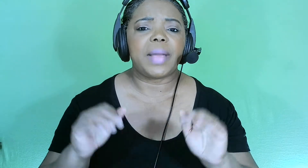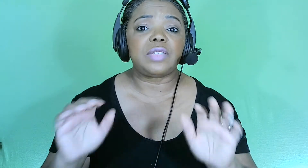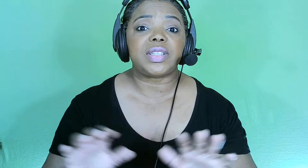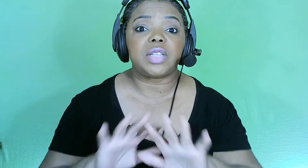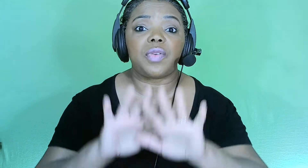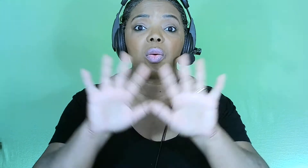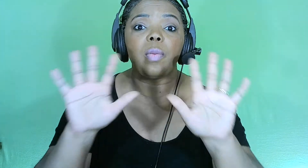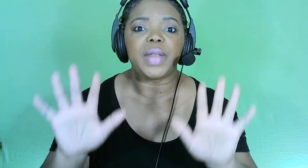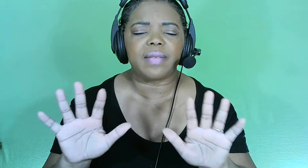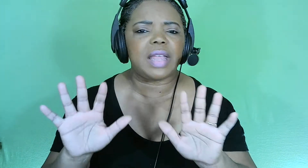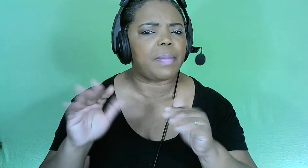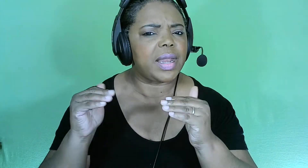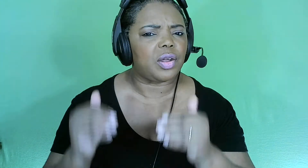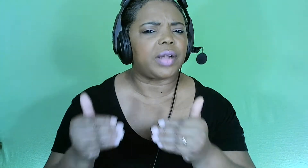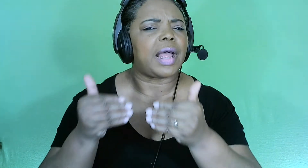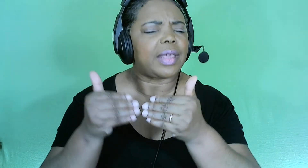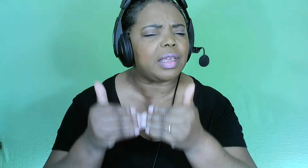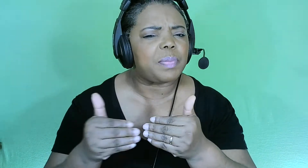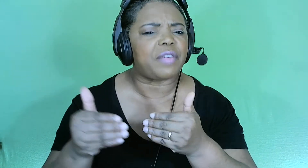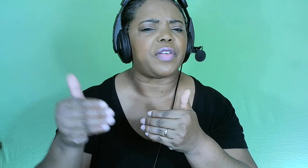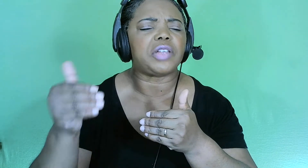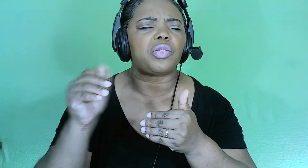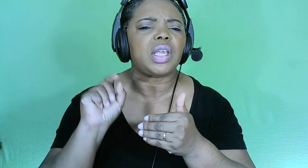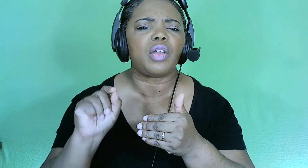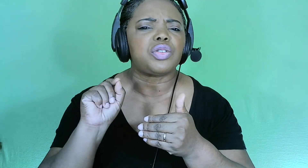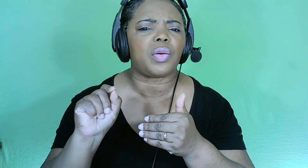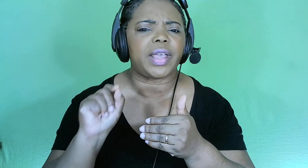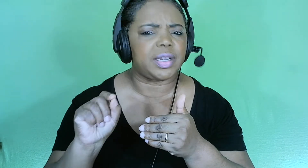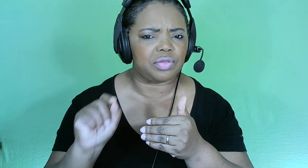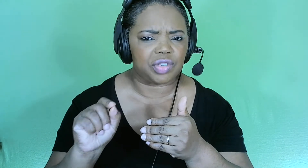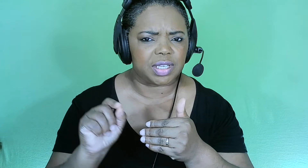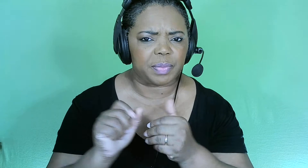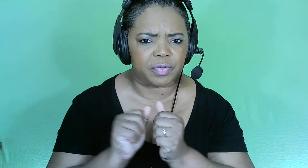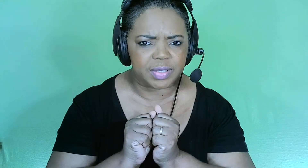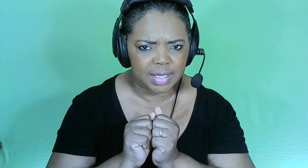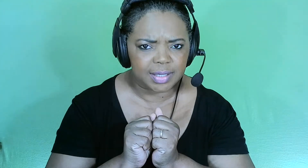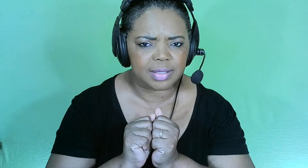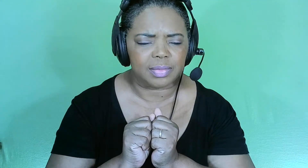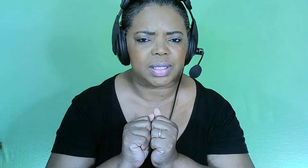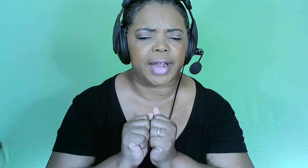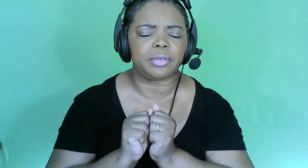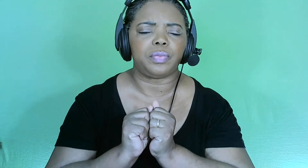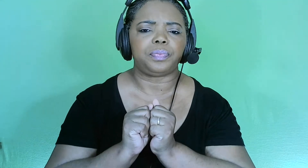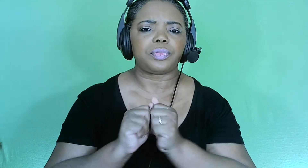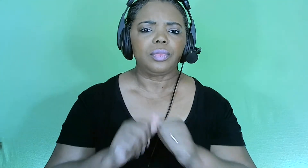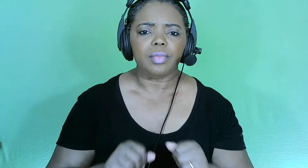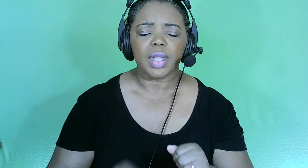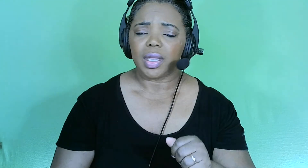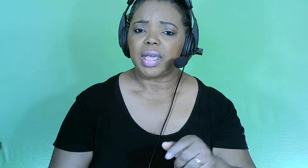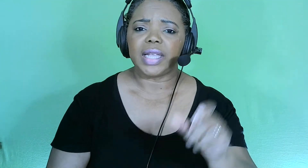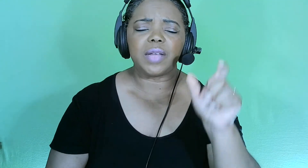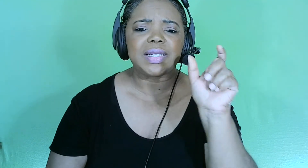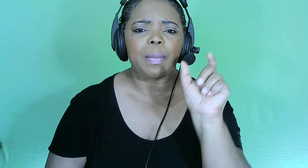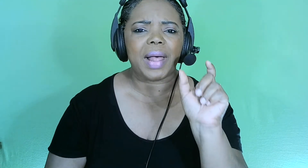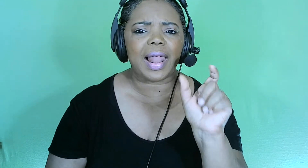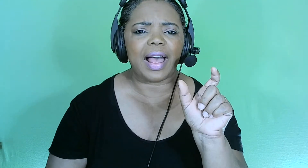Mas vocês vão compreender melhor daqui para frente o que eu estou querendo dizer para vocês, certo? Então essa